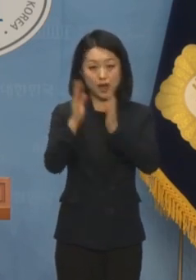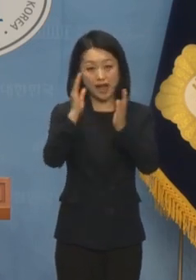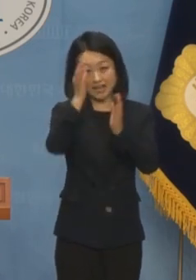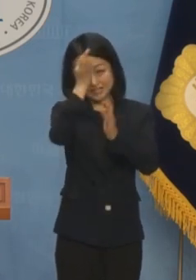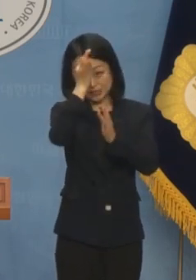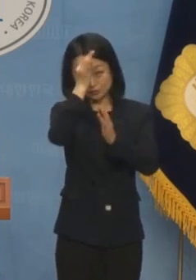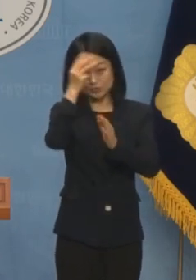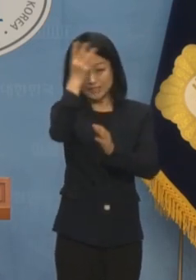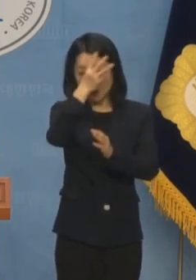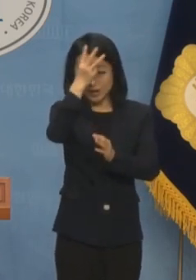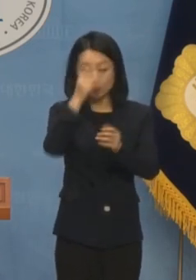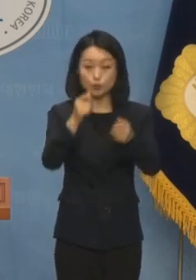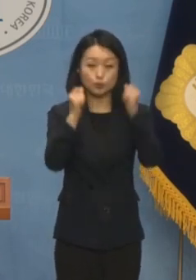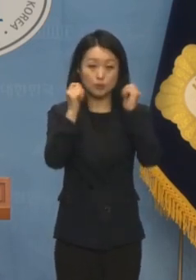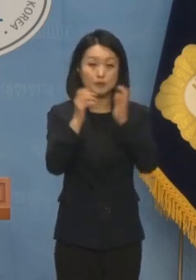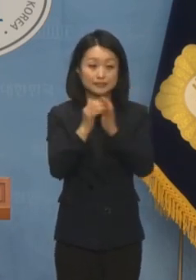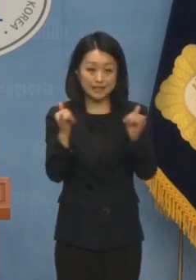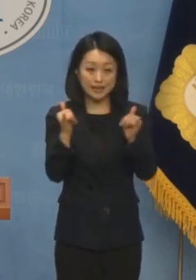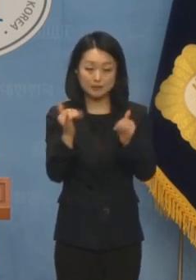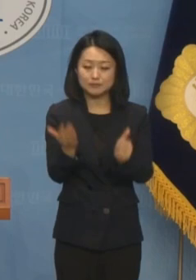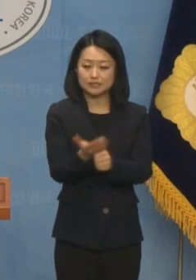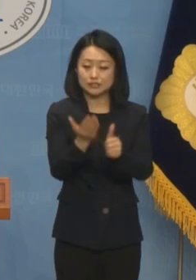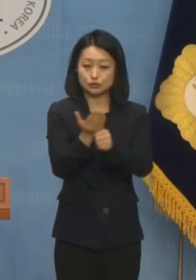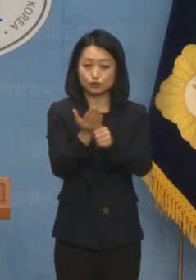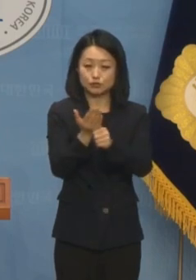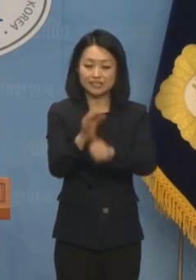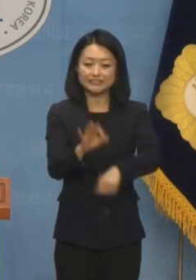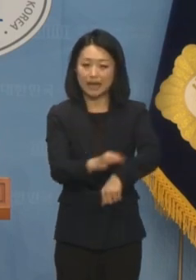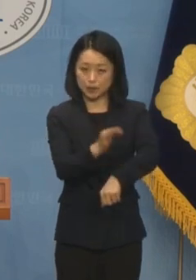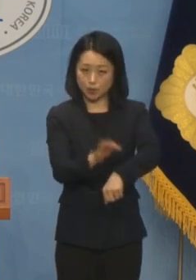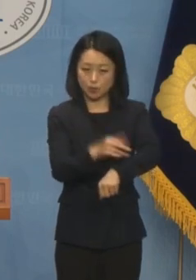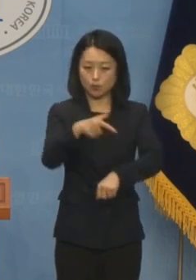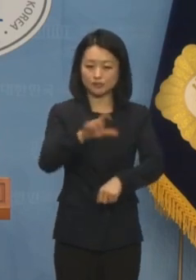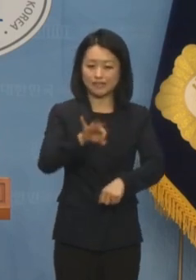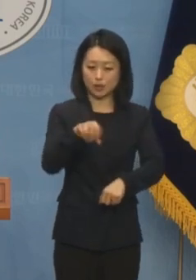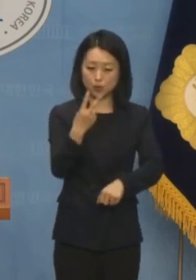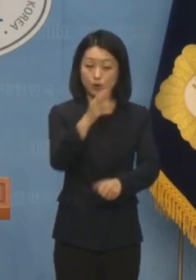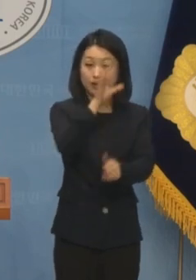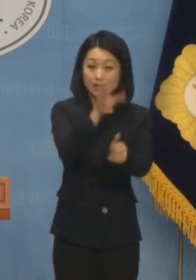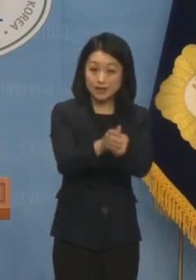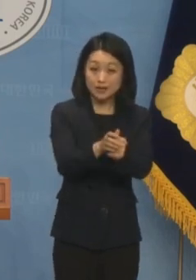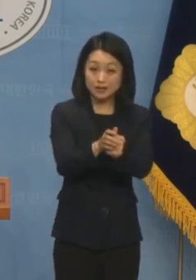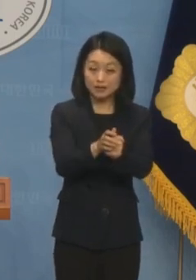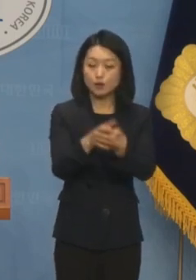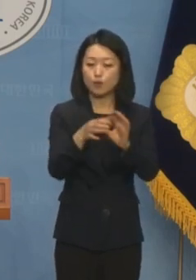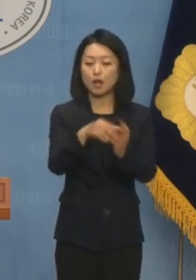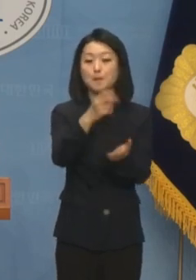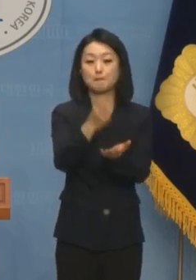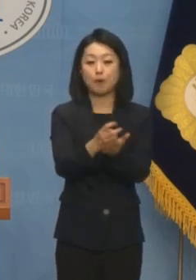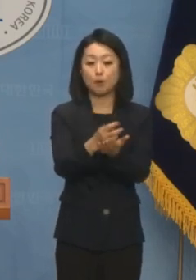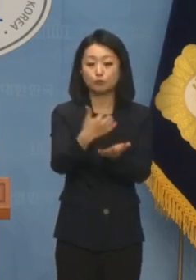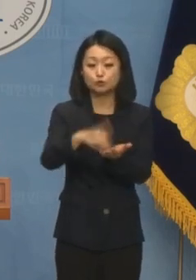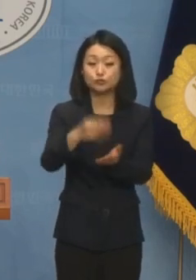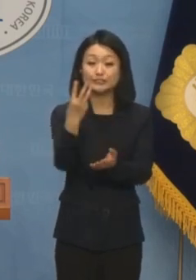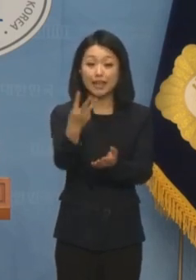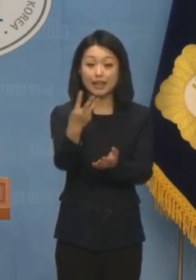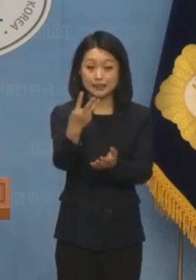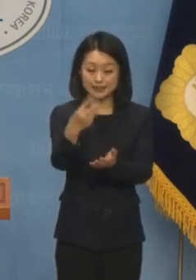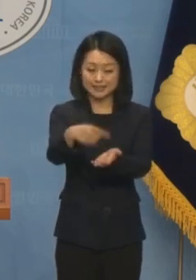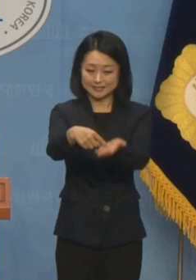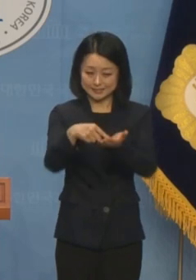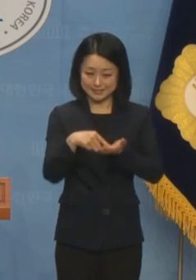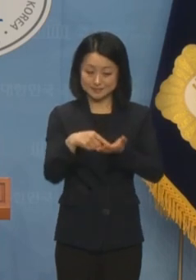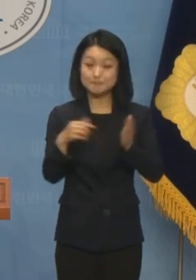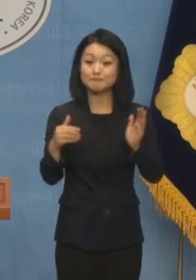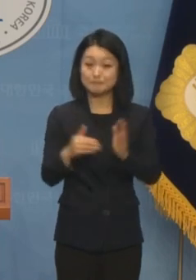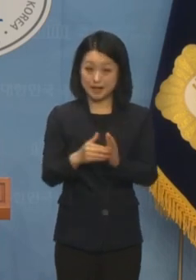국방첨단과학기술사관학교를 졸업한 사람을 과학기술장교로 임용할 수 있게 하는 군인사법을 포함한 총 3건의 법률안이